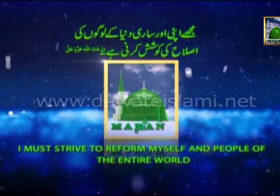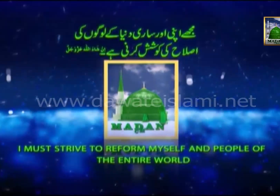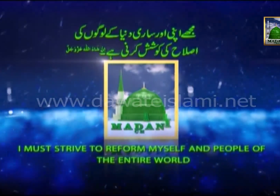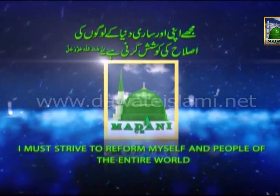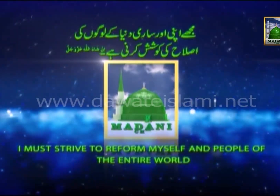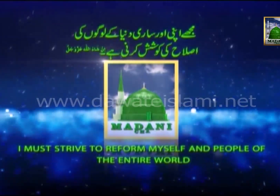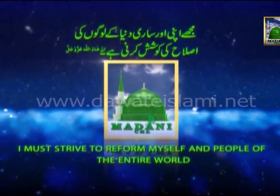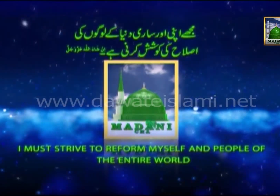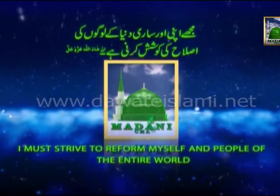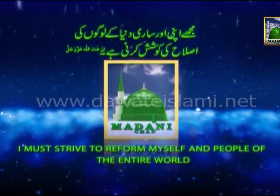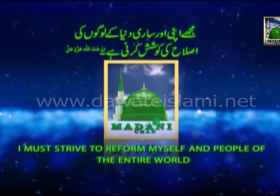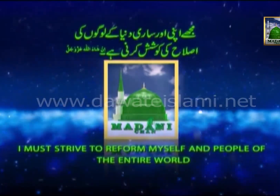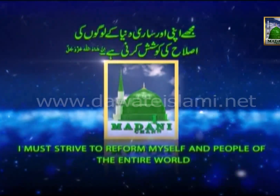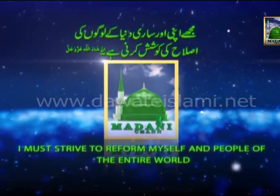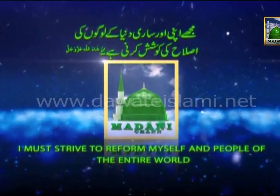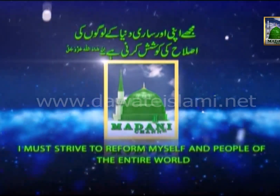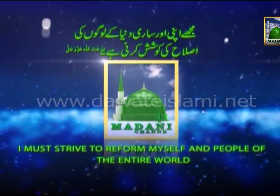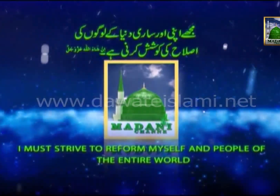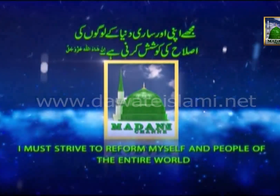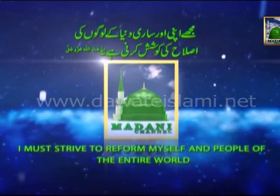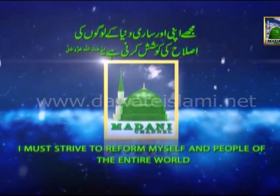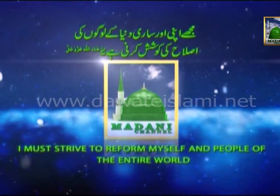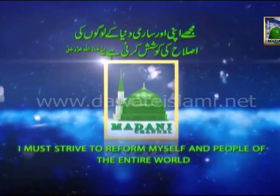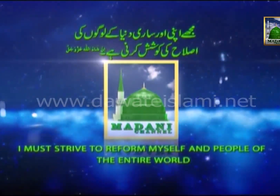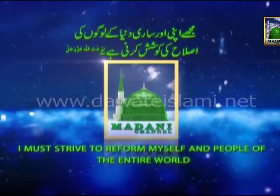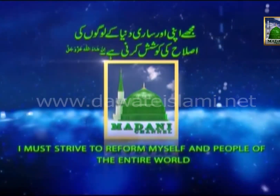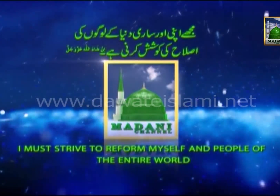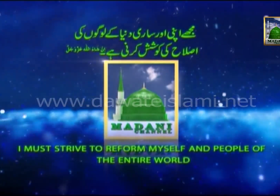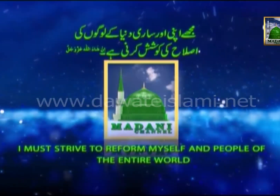دنیا کے لوگوں کی اصلاح کی کوشش کرنی ہے۔